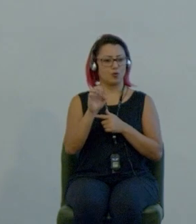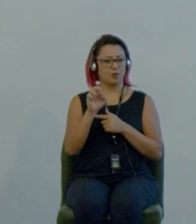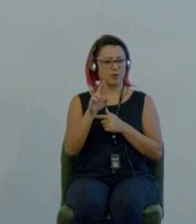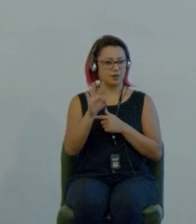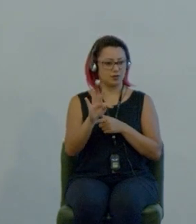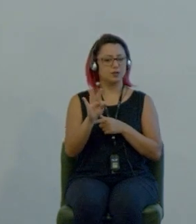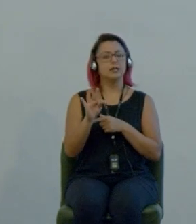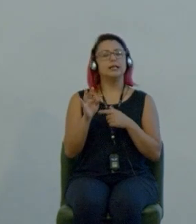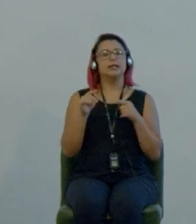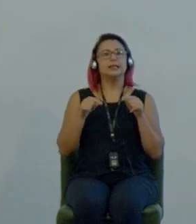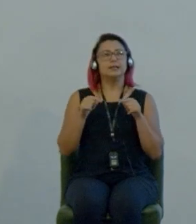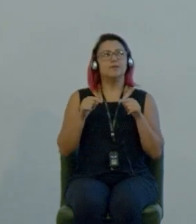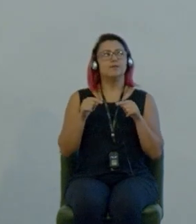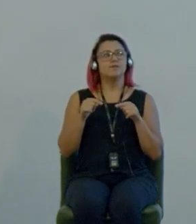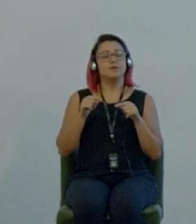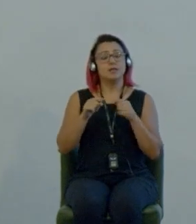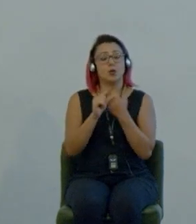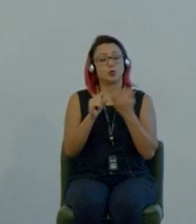qui est l'un des premiers